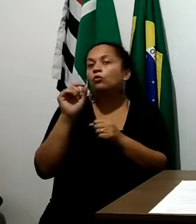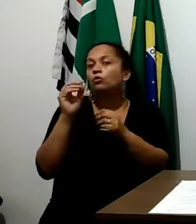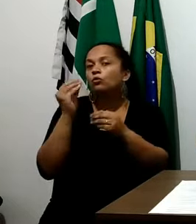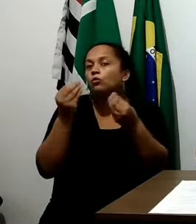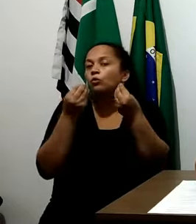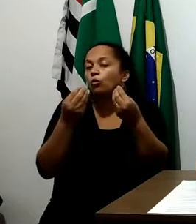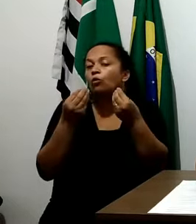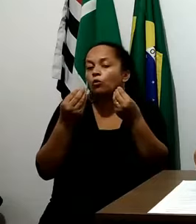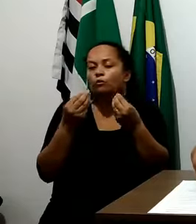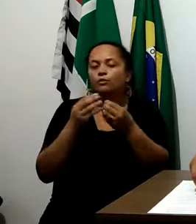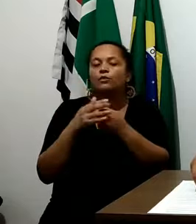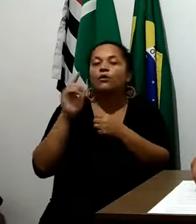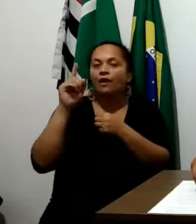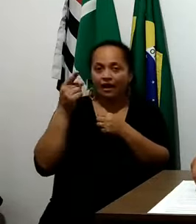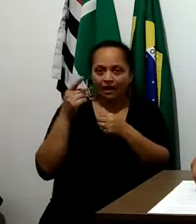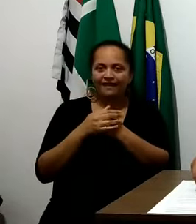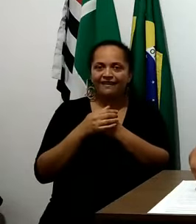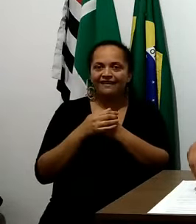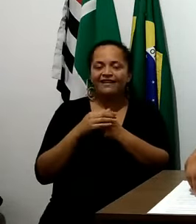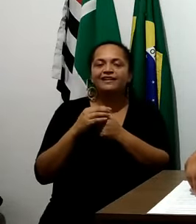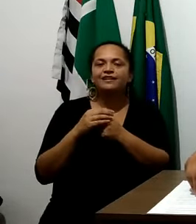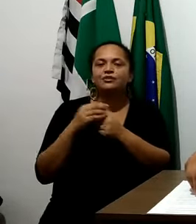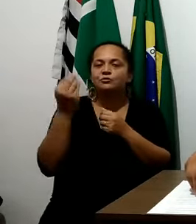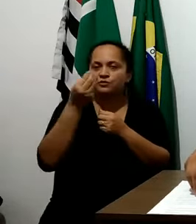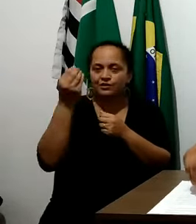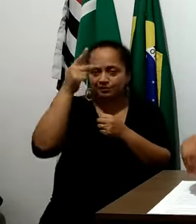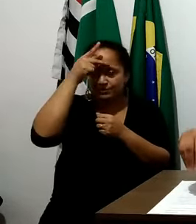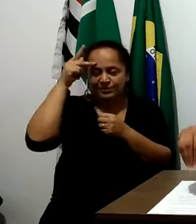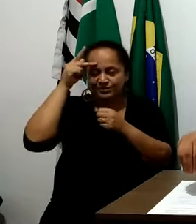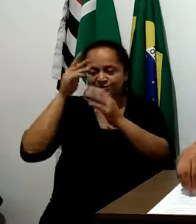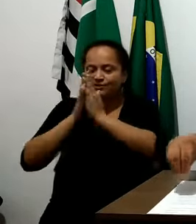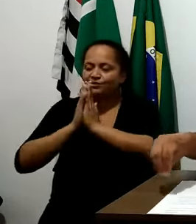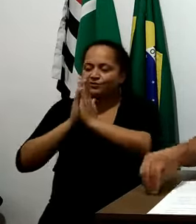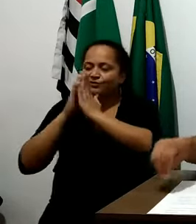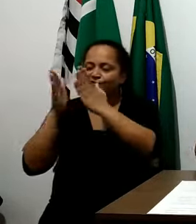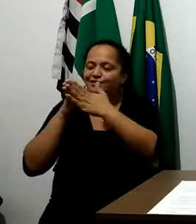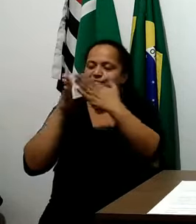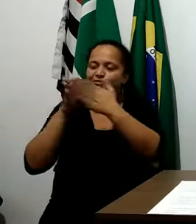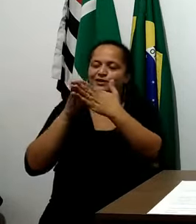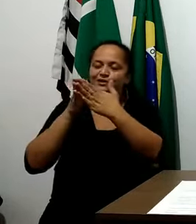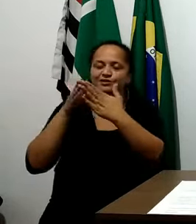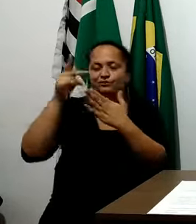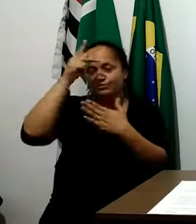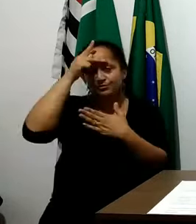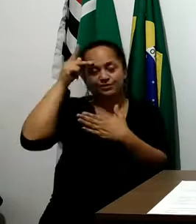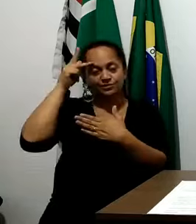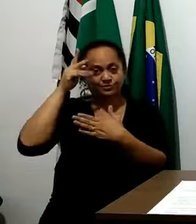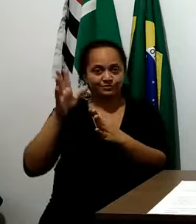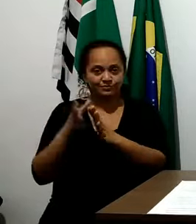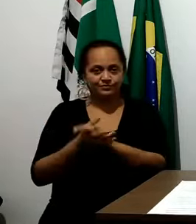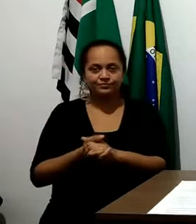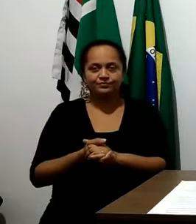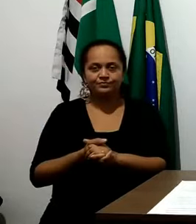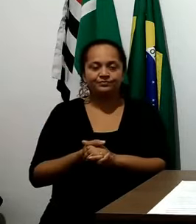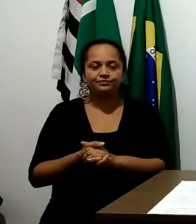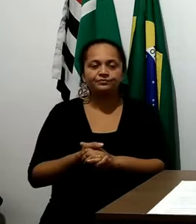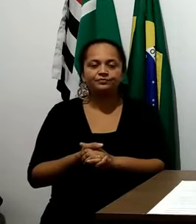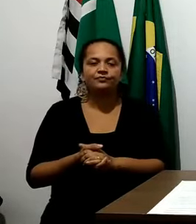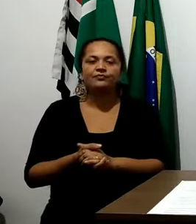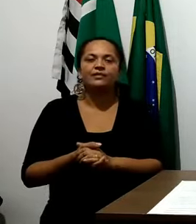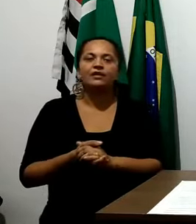o intercessor entra na brecha a favor de alguém. E entrar na brecha é